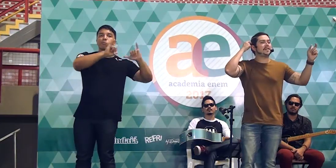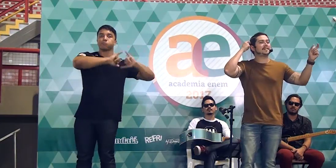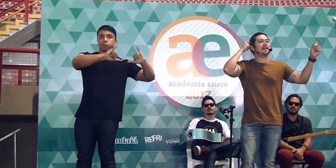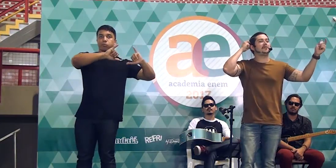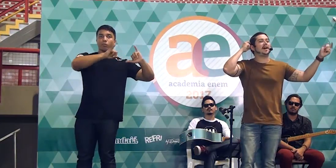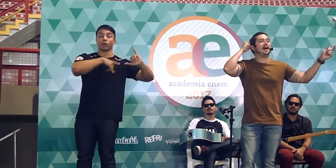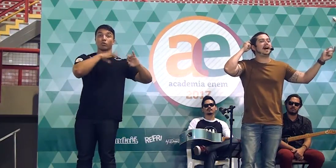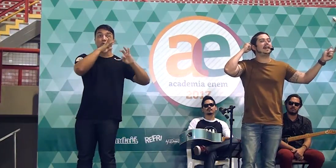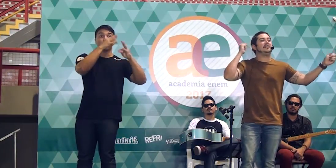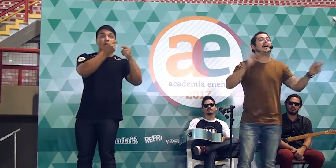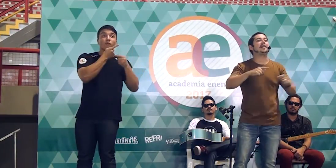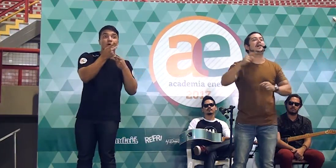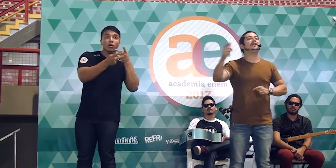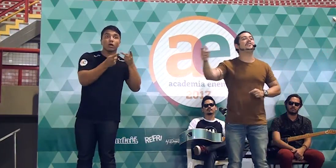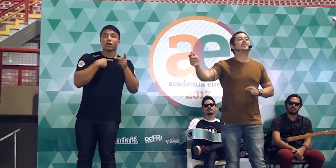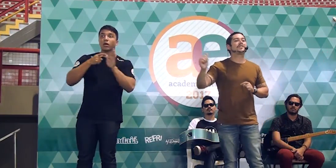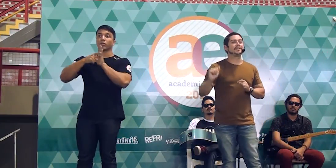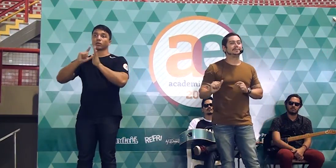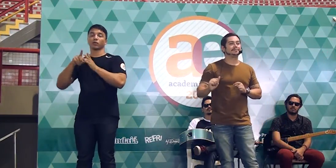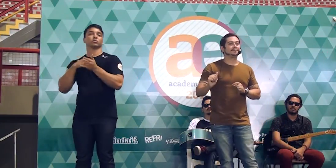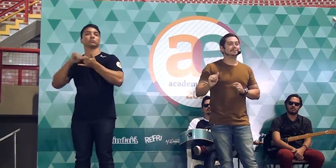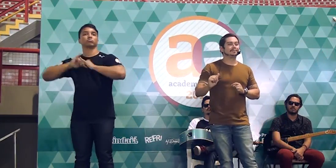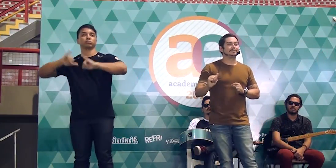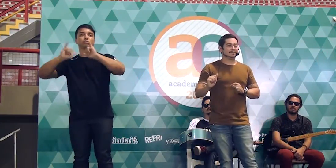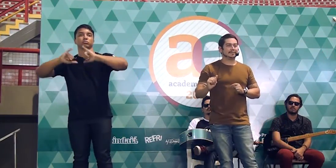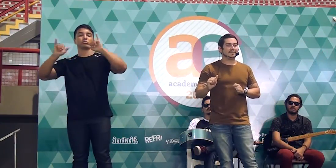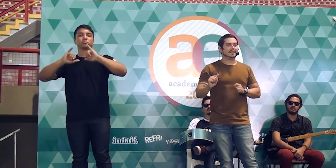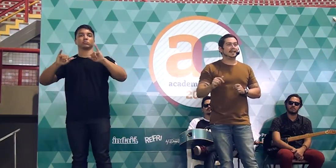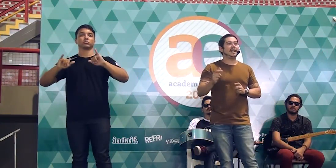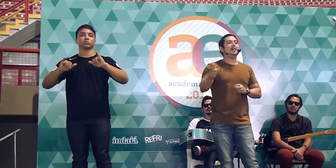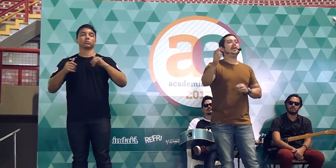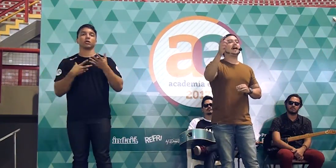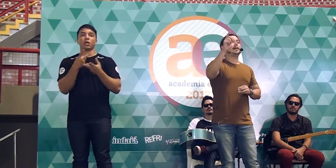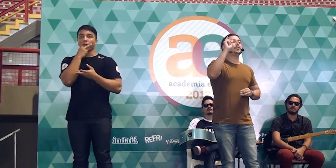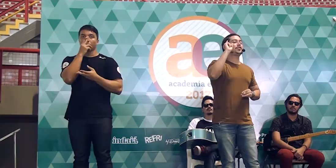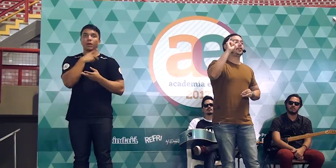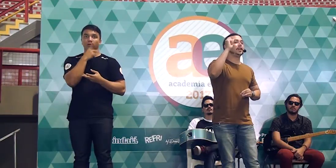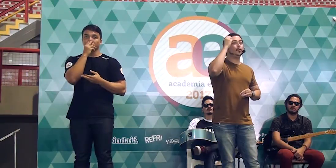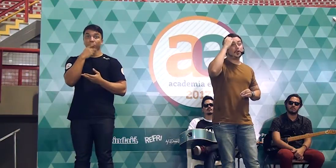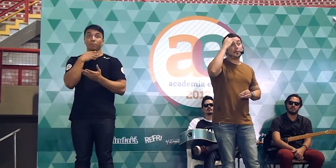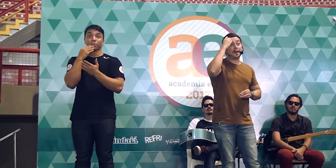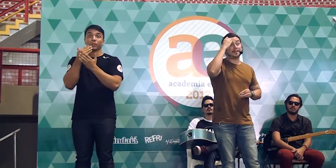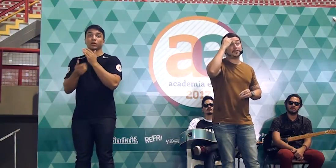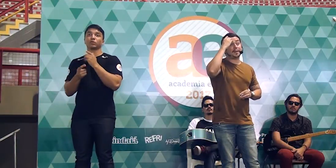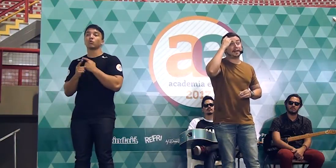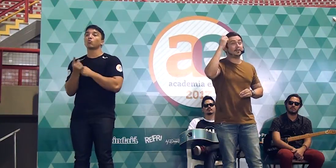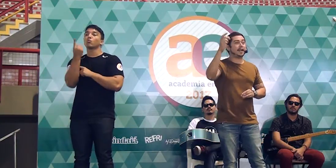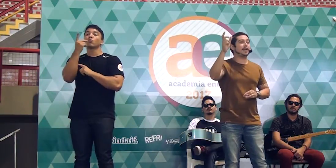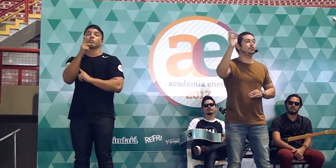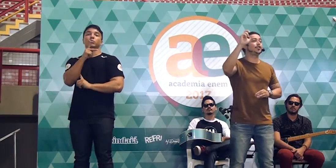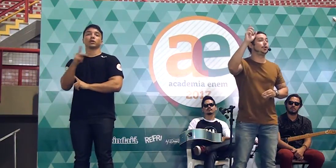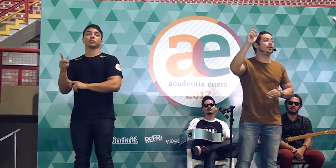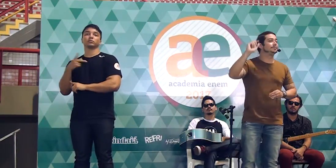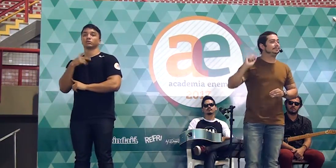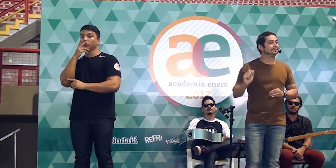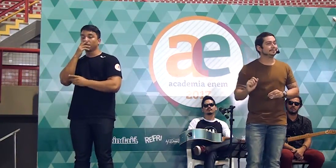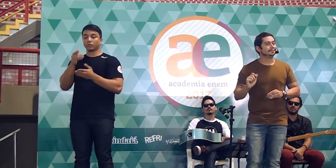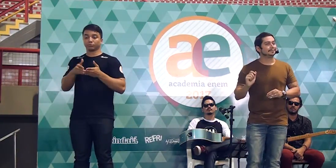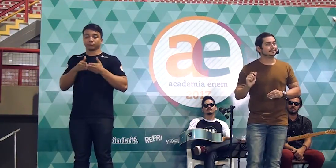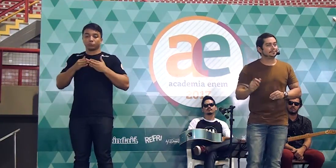tudo que o adversário ia falar, ele falava antes. Ele acabou se tornando o único presidente americano que